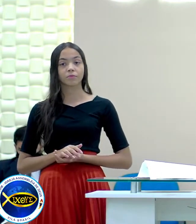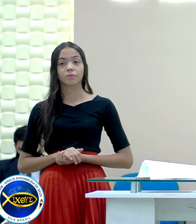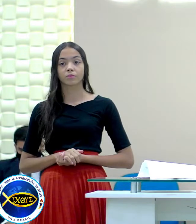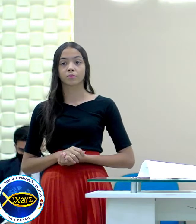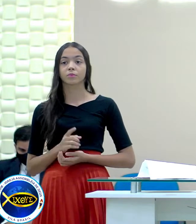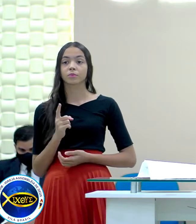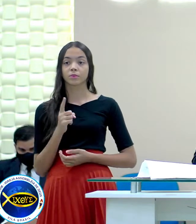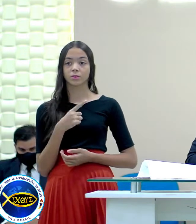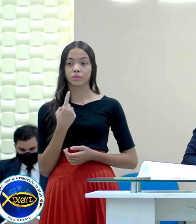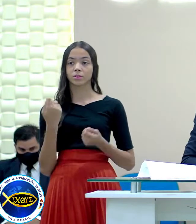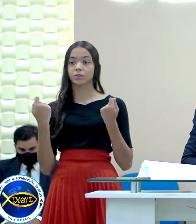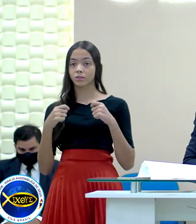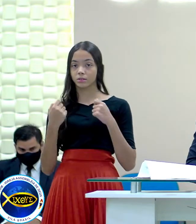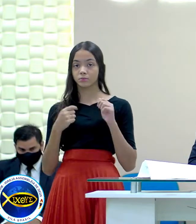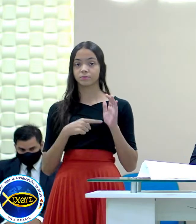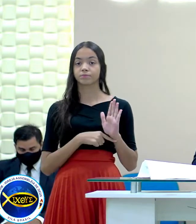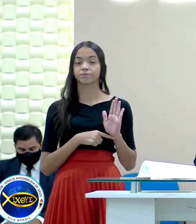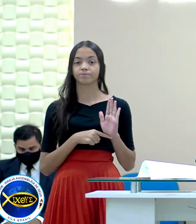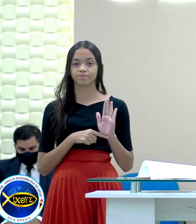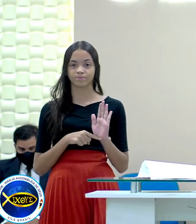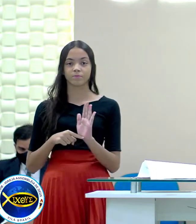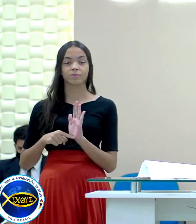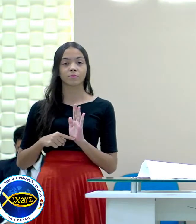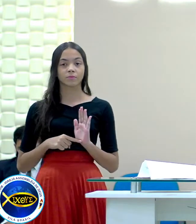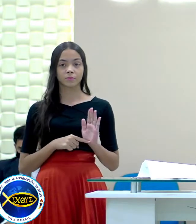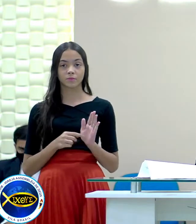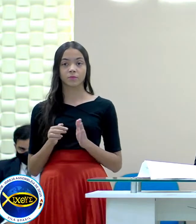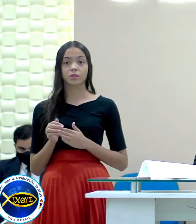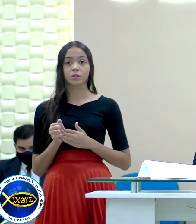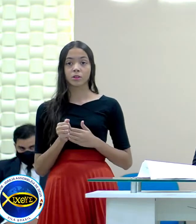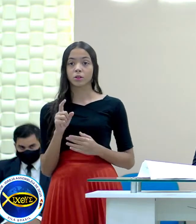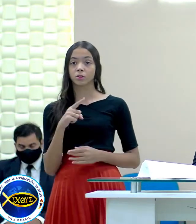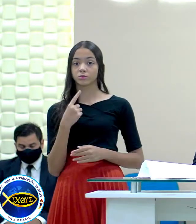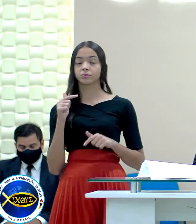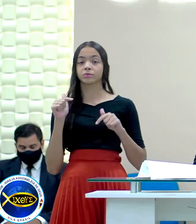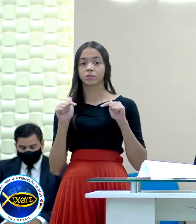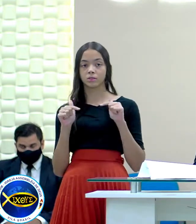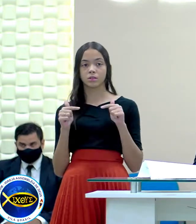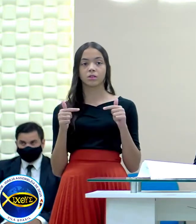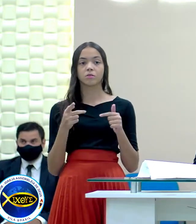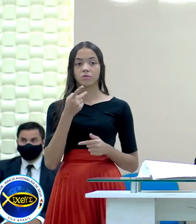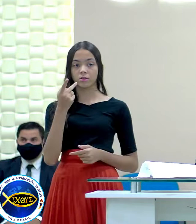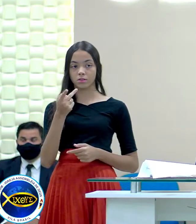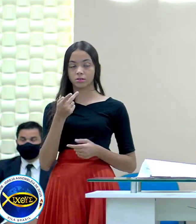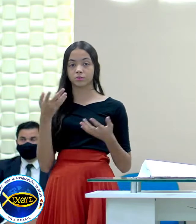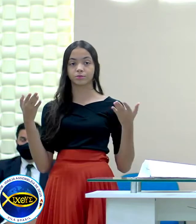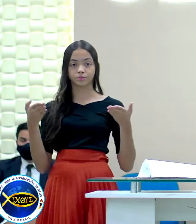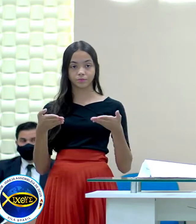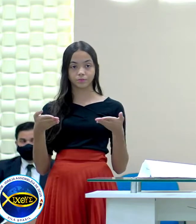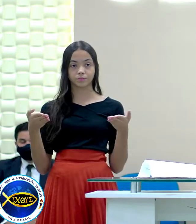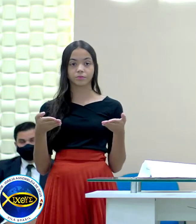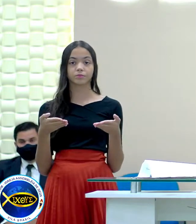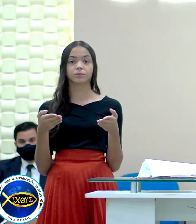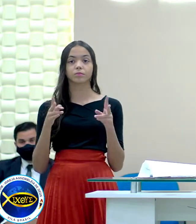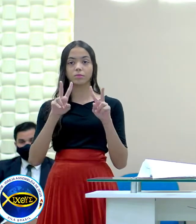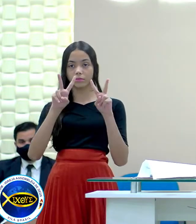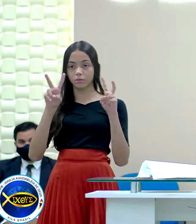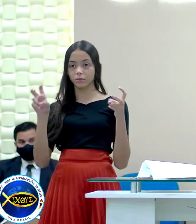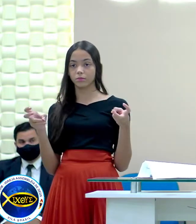queremos destacar a conduta que nós iremos trabalhar aqui nesta noite, que é a respeito da